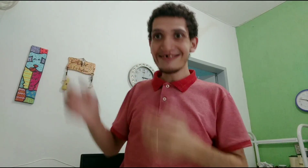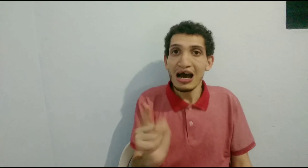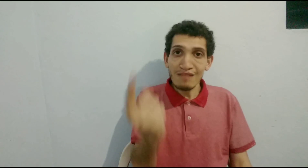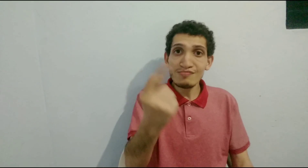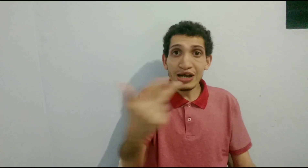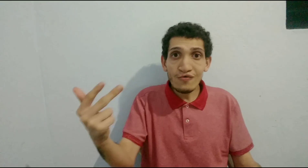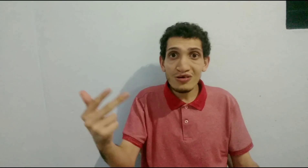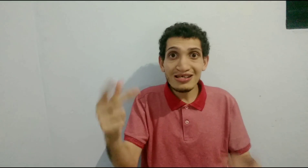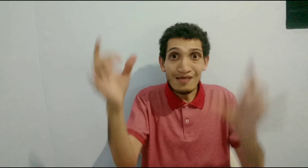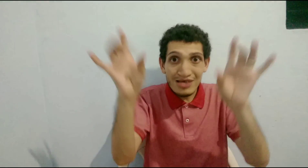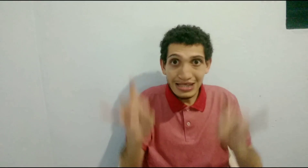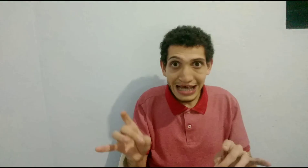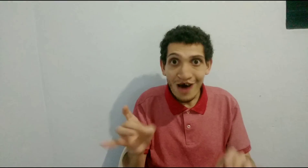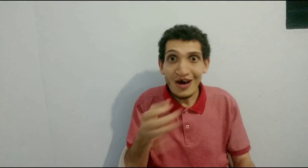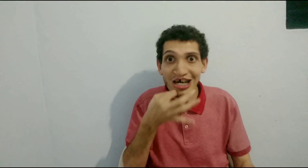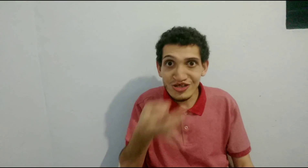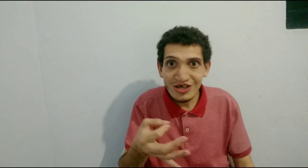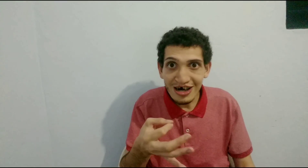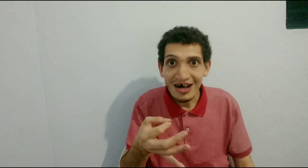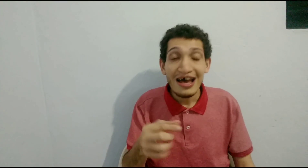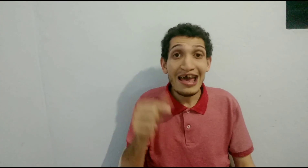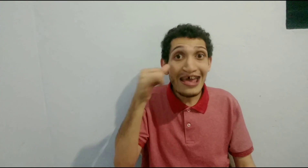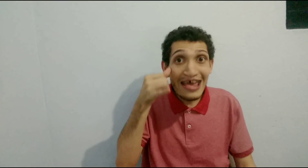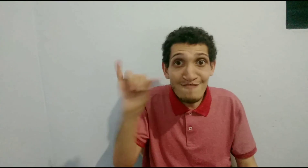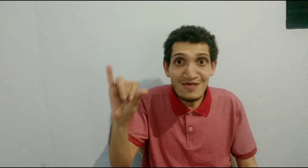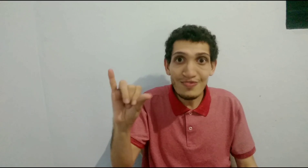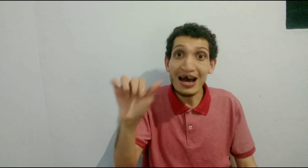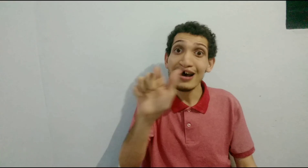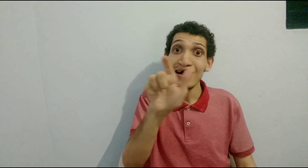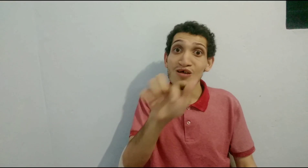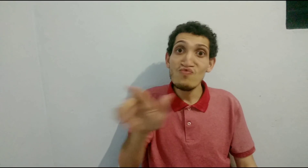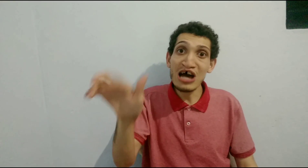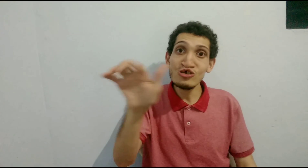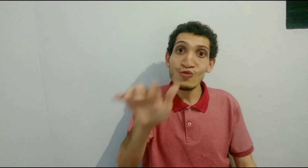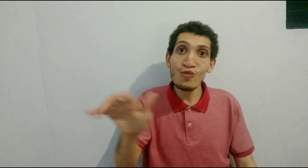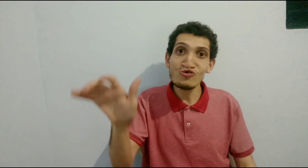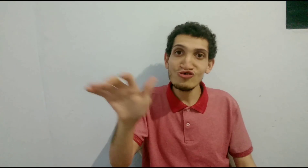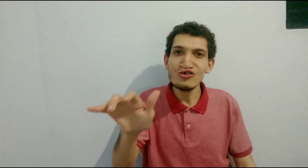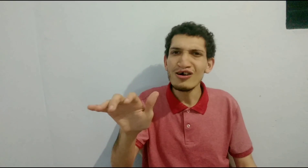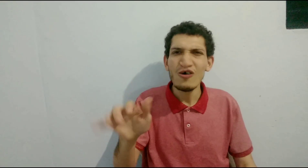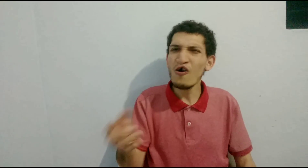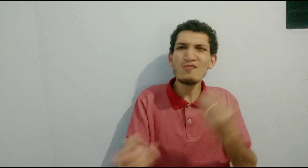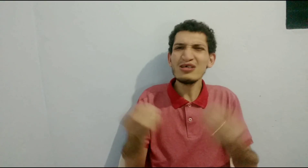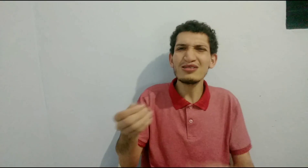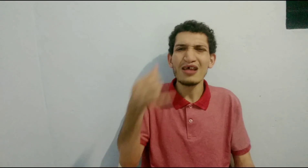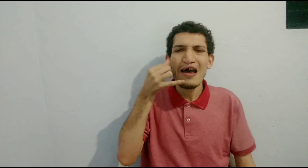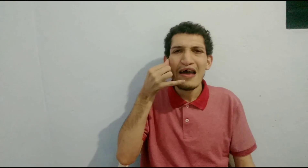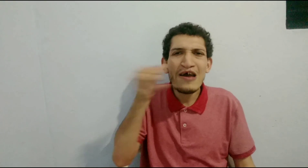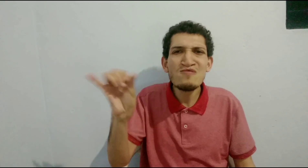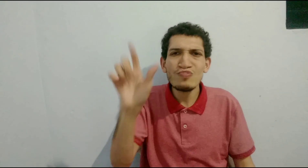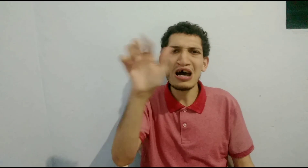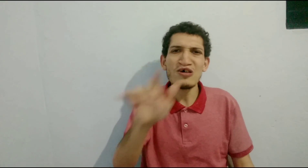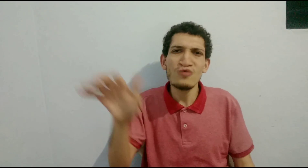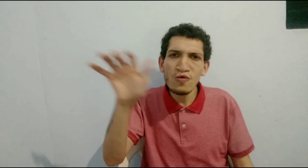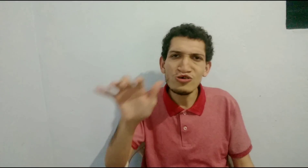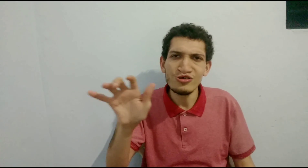A primeira coisa especial aqui é evitar datilologia. Como assim evitar datilologia?